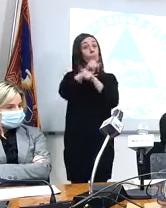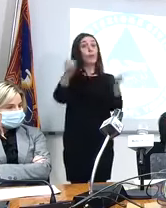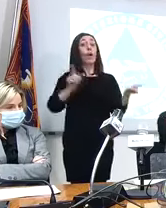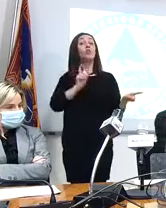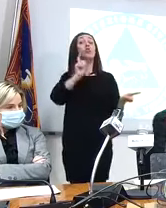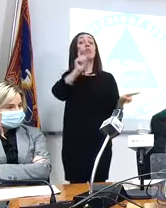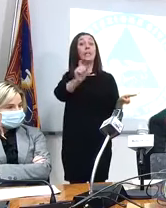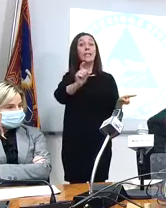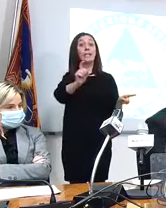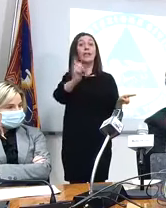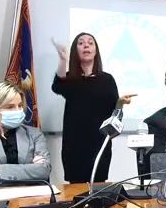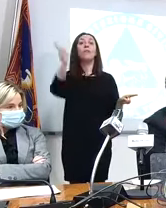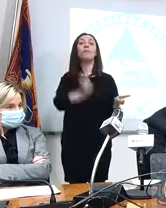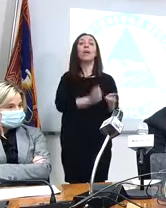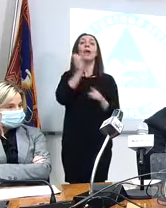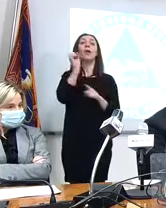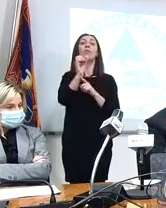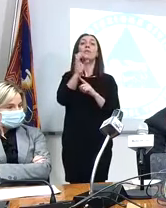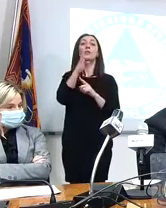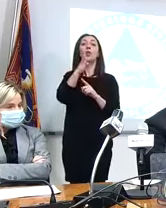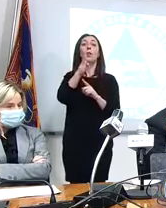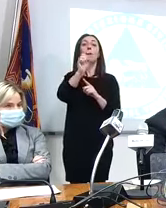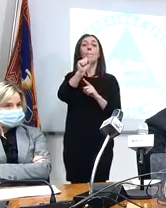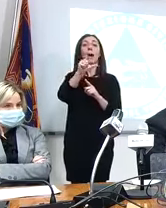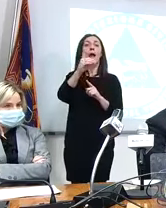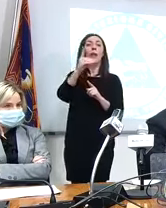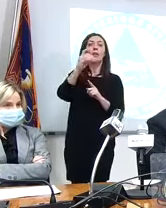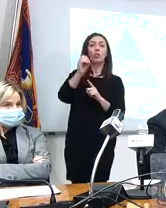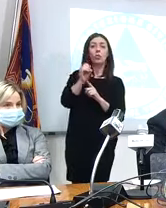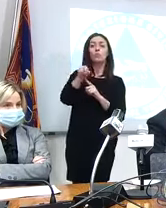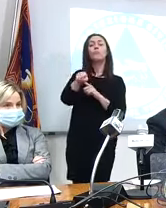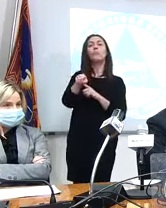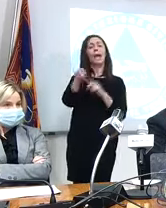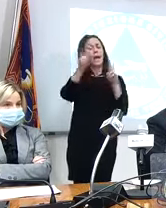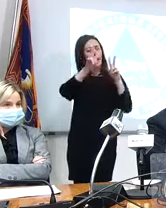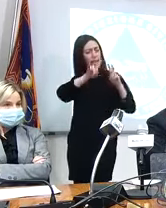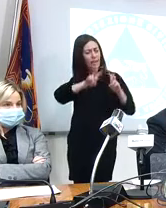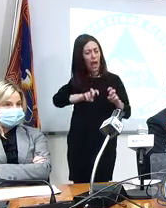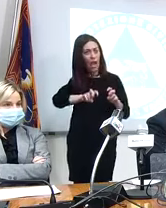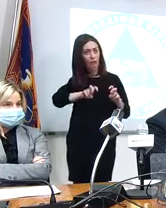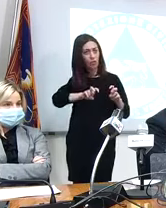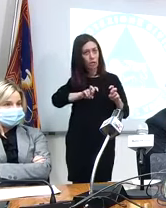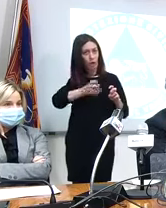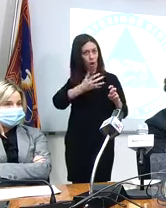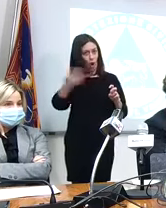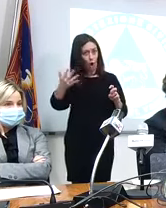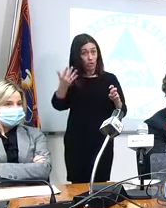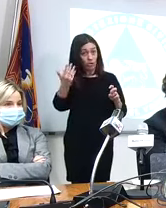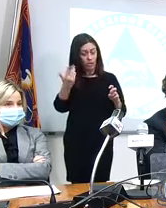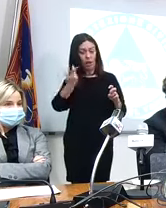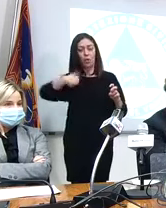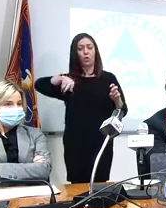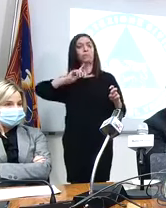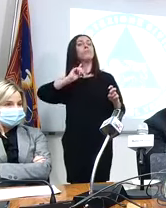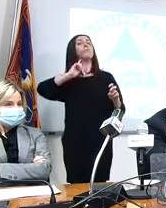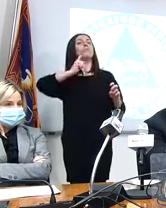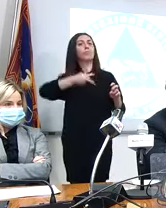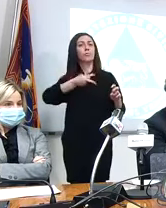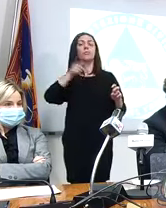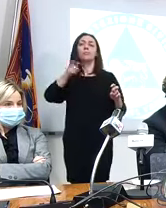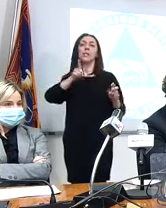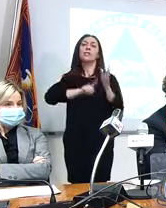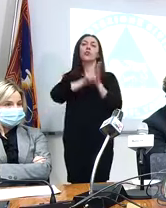sarà il professor Baldo che porterà i risultati dell'indagine importante che abbiamo fatto fare. Voi sapete che siamo in parallelo con due